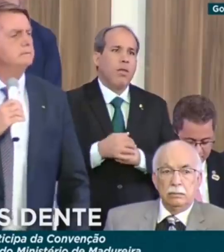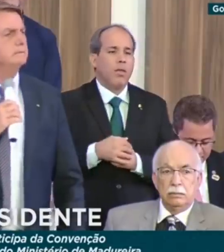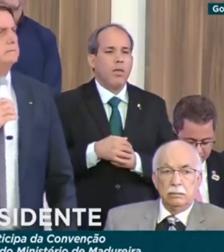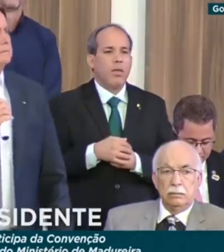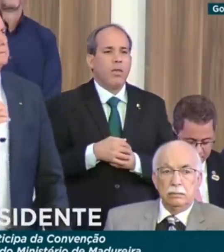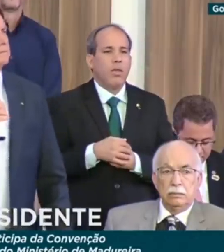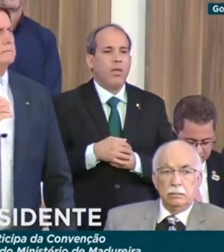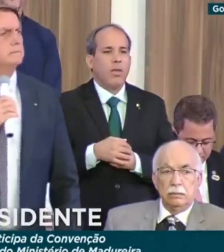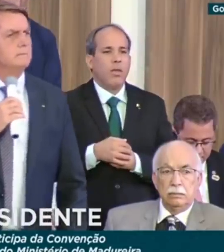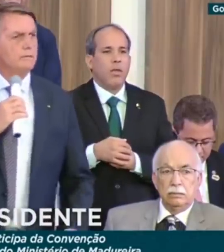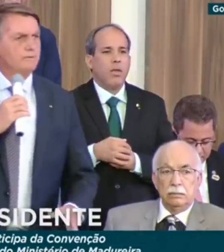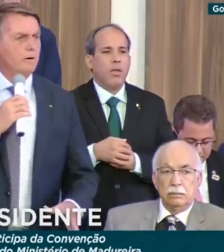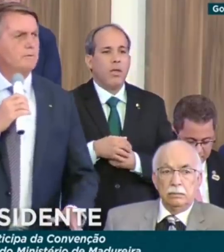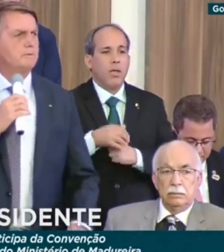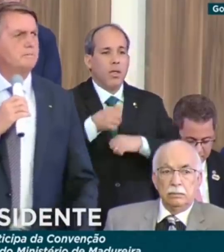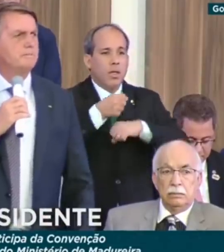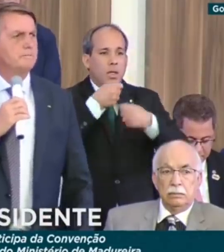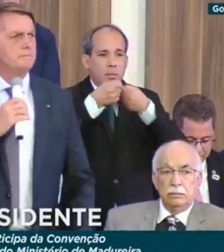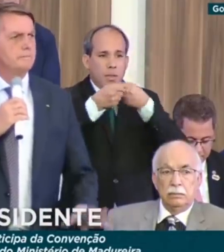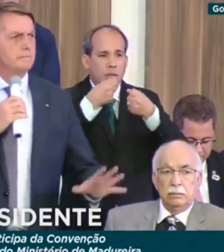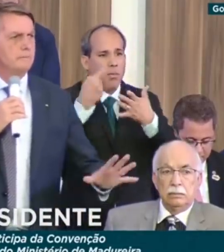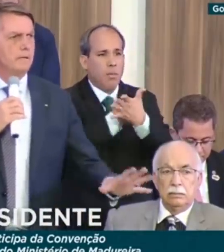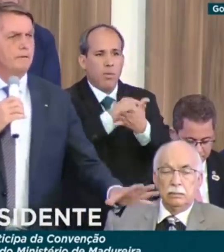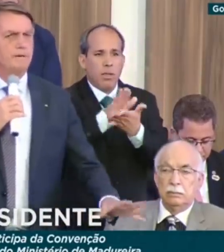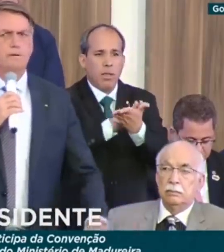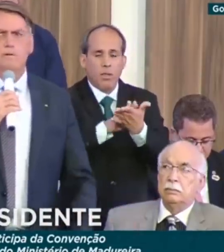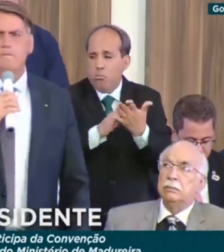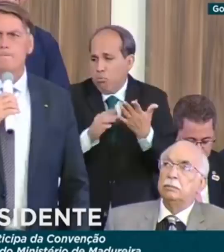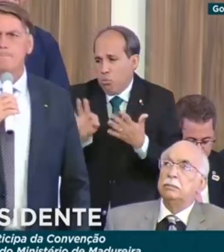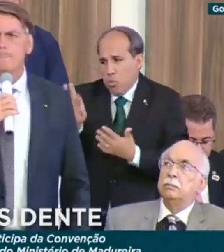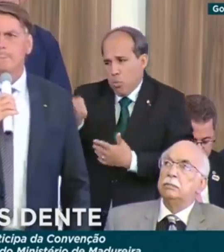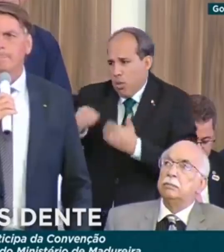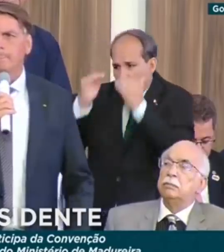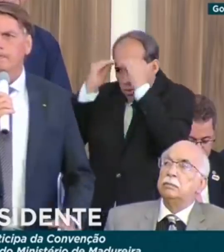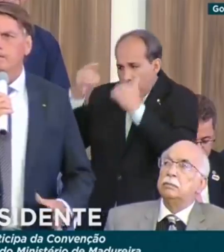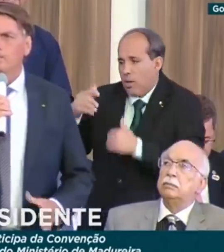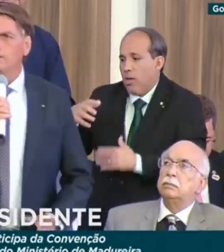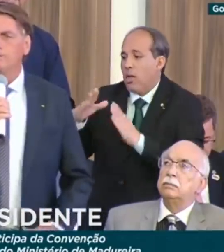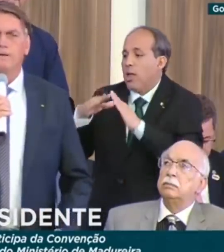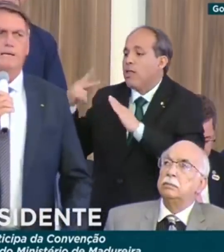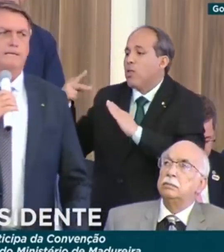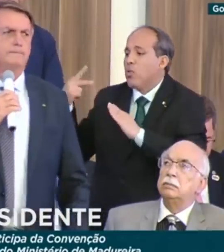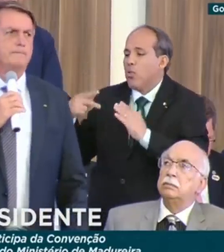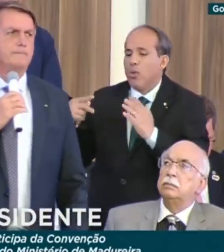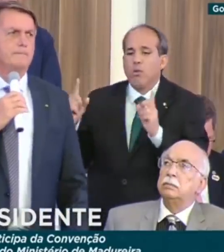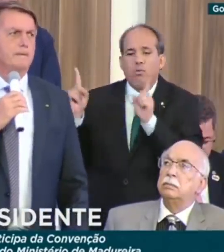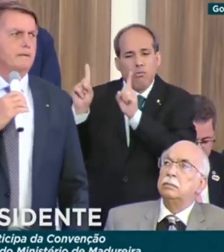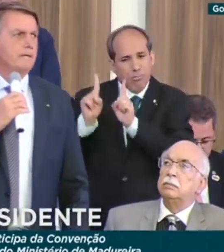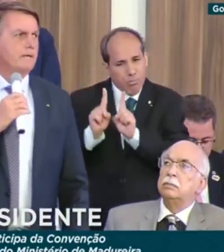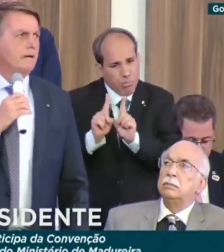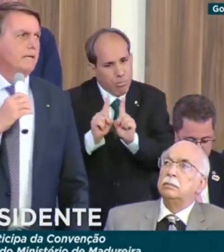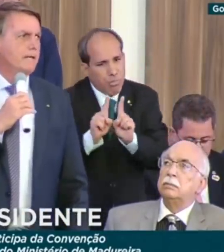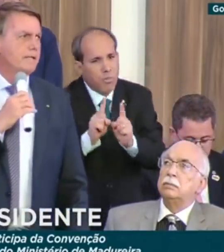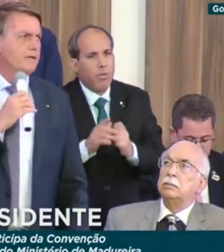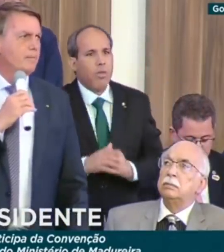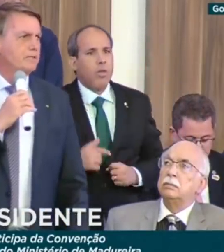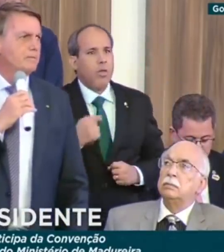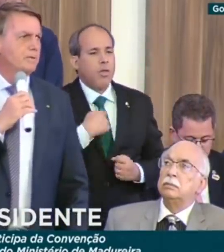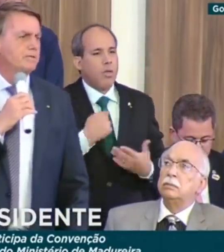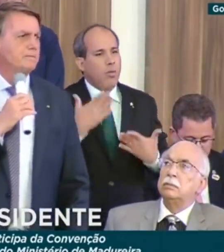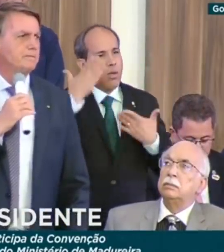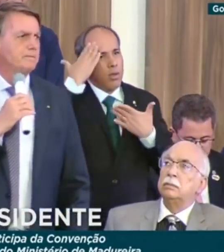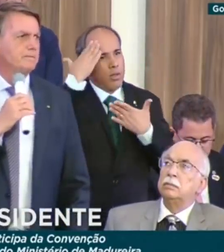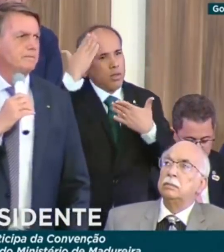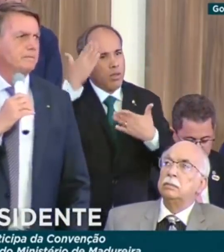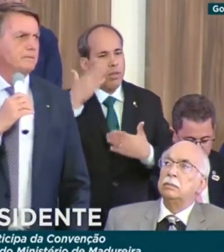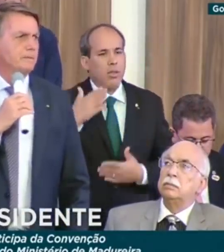parabéns. E fomos. Ele falou, e quando eu falei, eu agradeci ao presidente